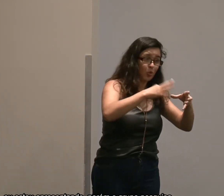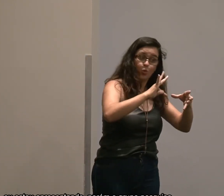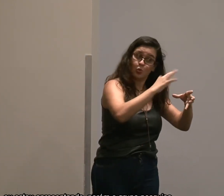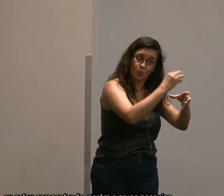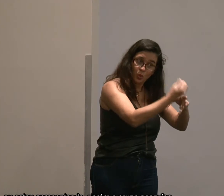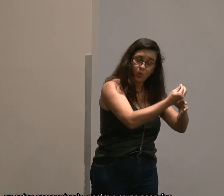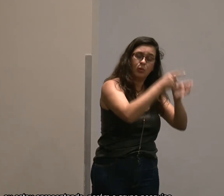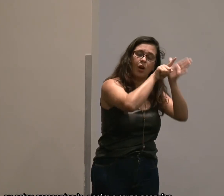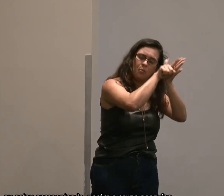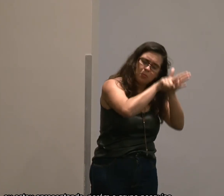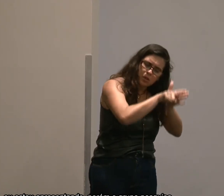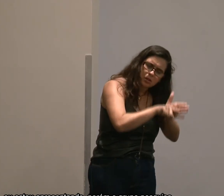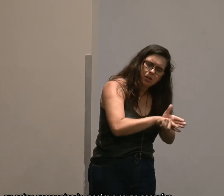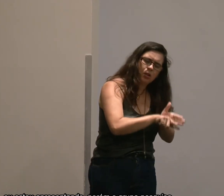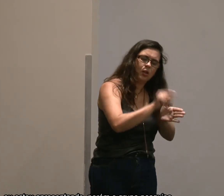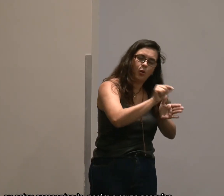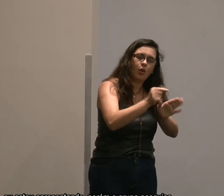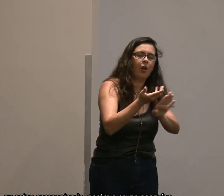grupo pesquisa